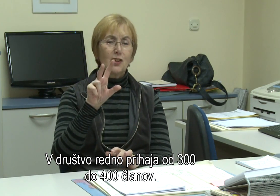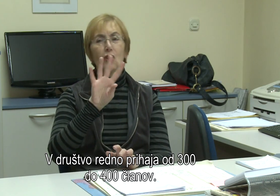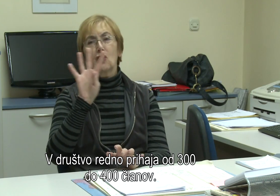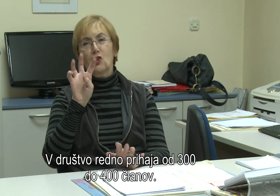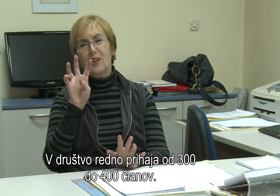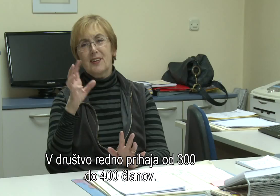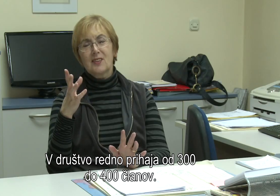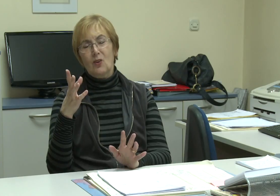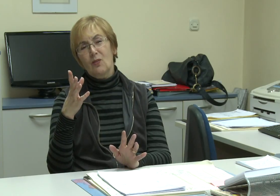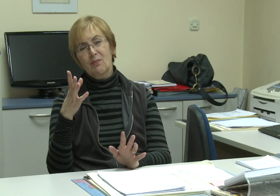do 400.